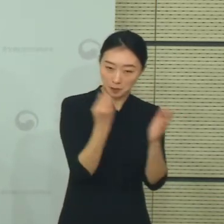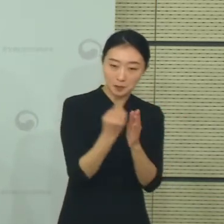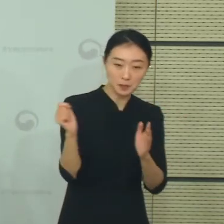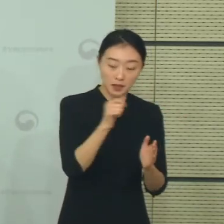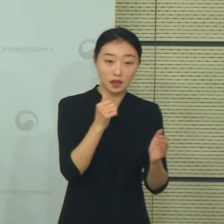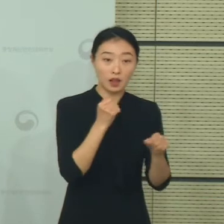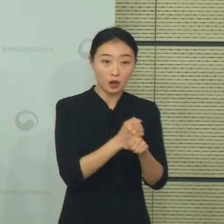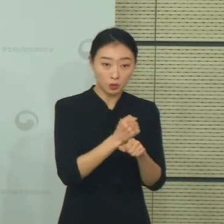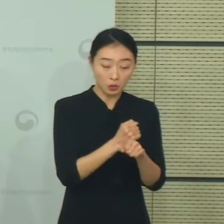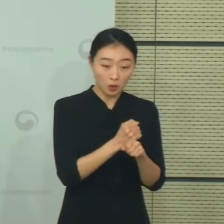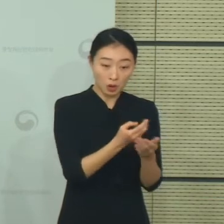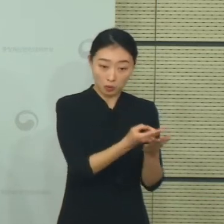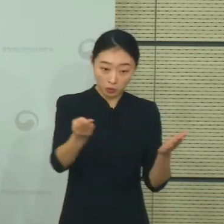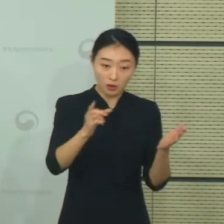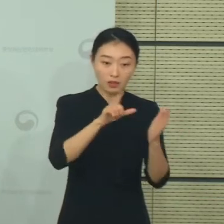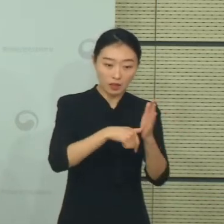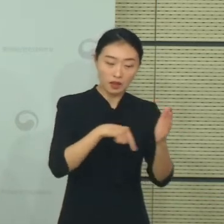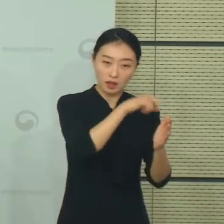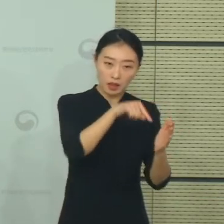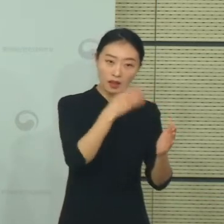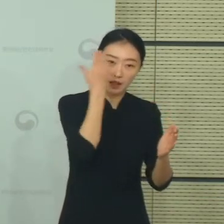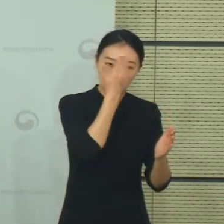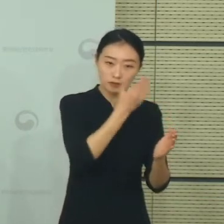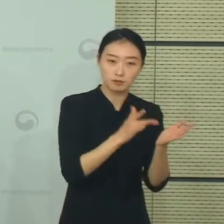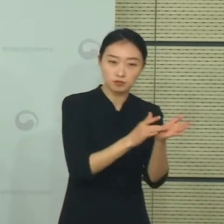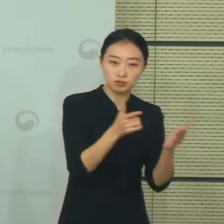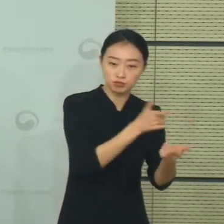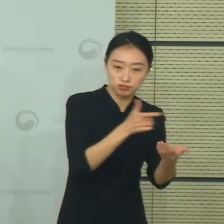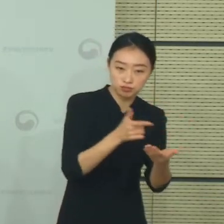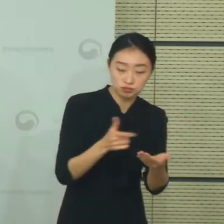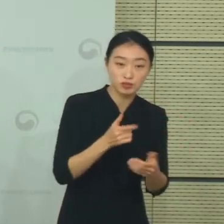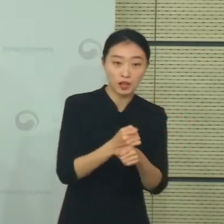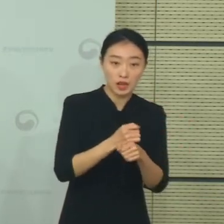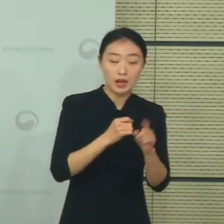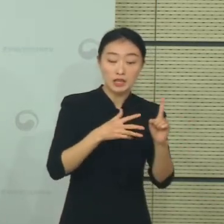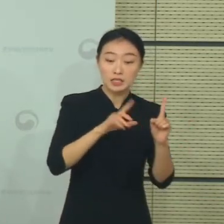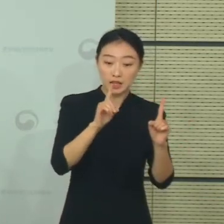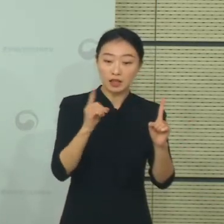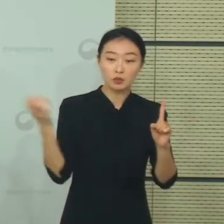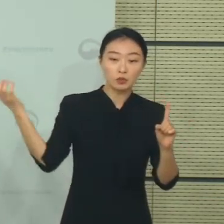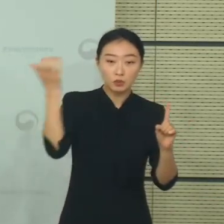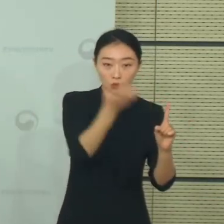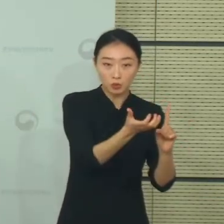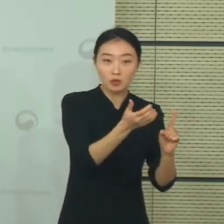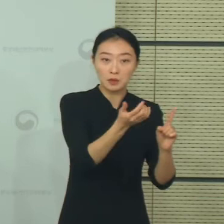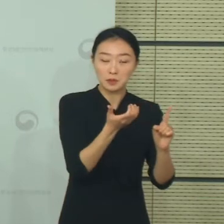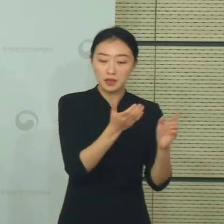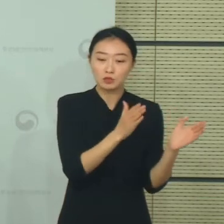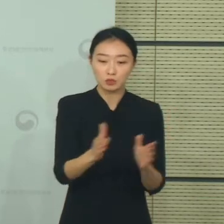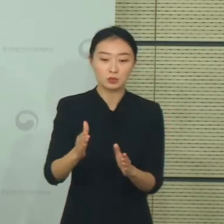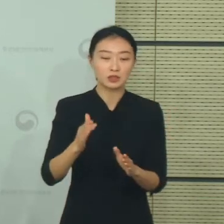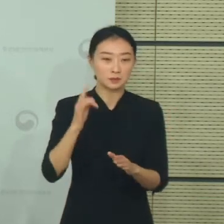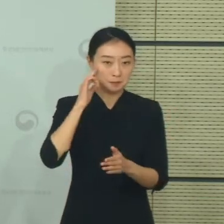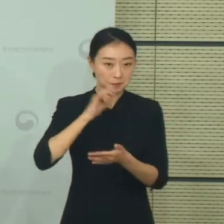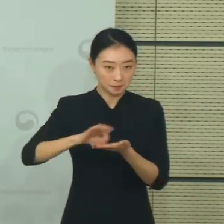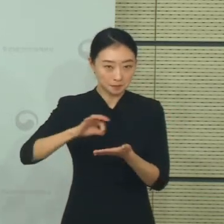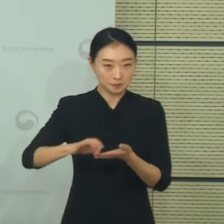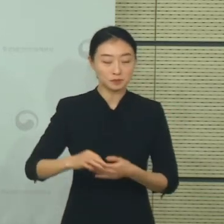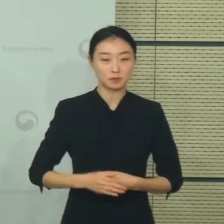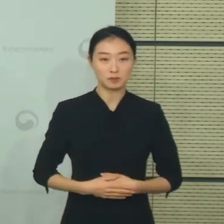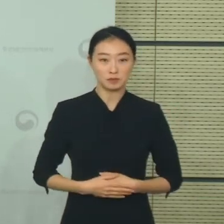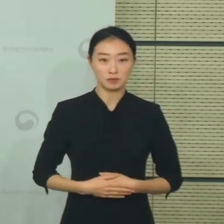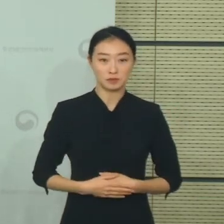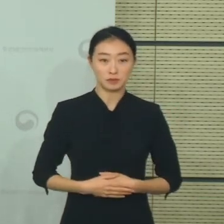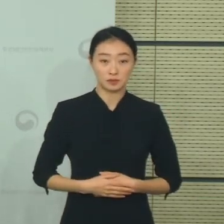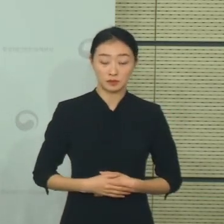방역, 소독, 청소를 실시하여 2일차 입국자 수용 준비에 만전을 기하겠습니다. 특히